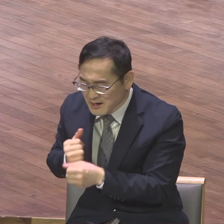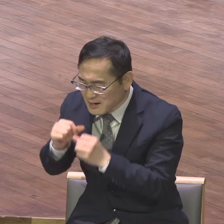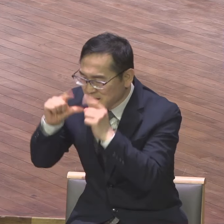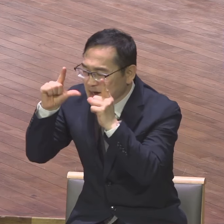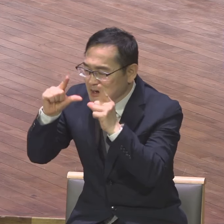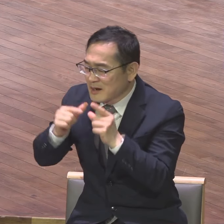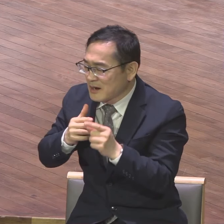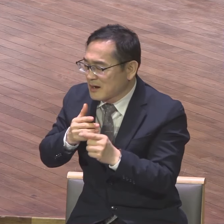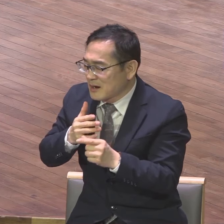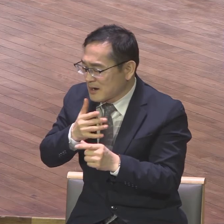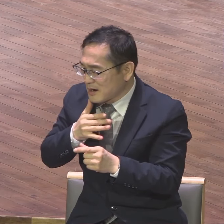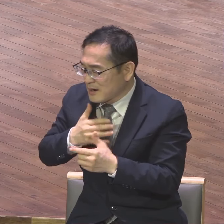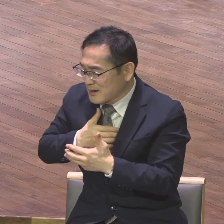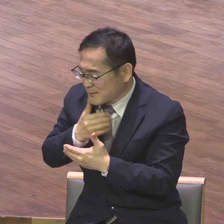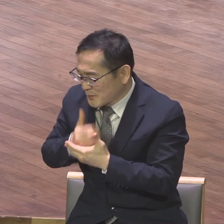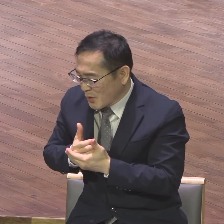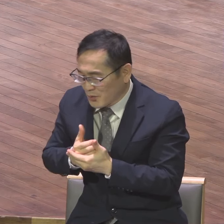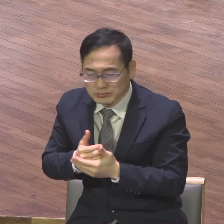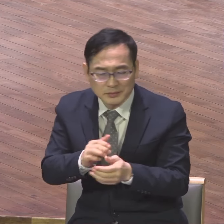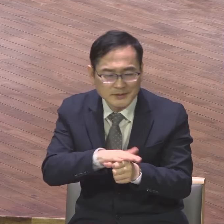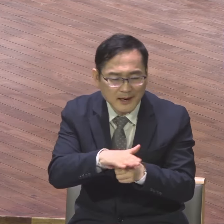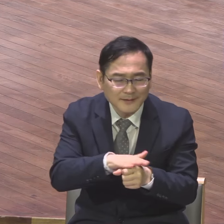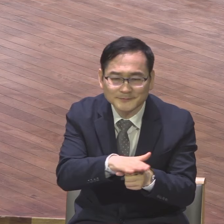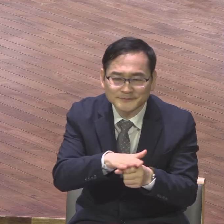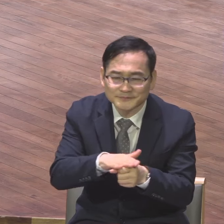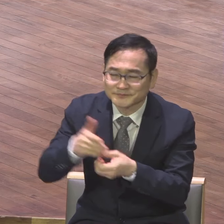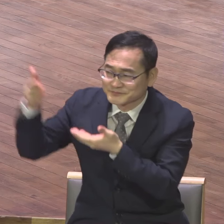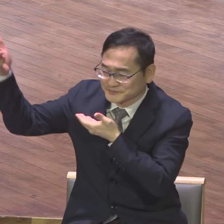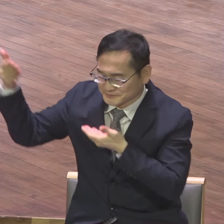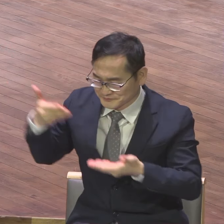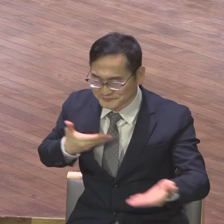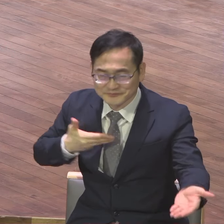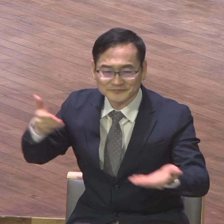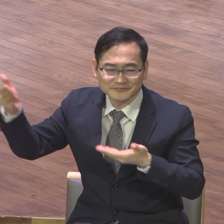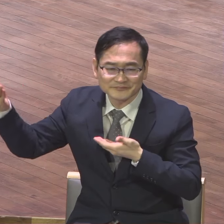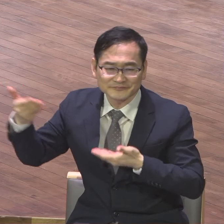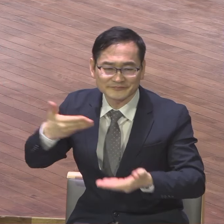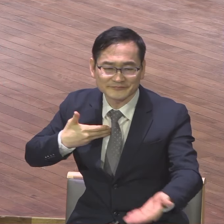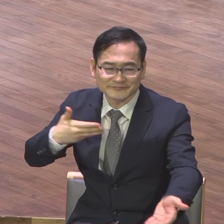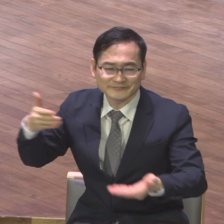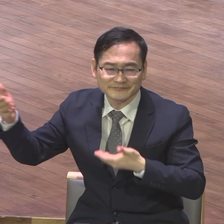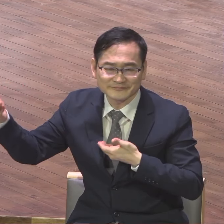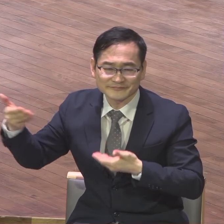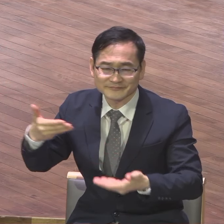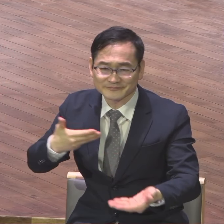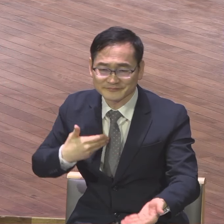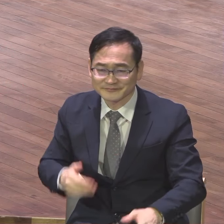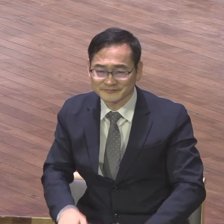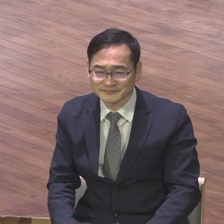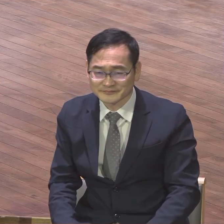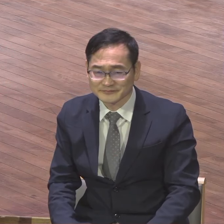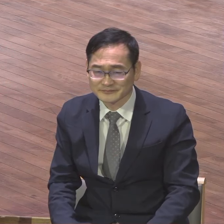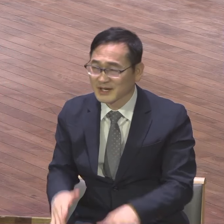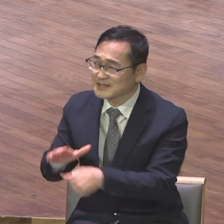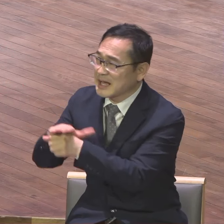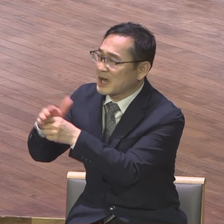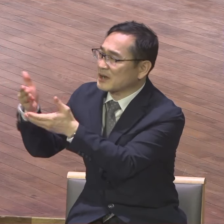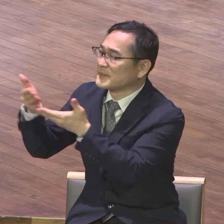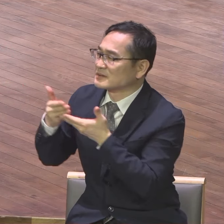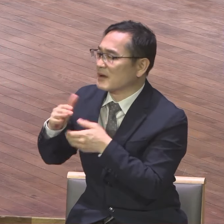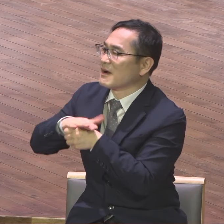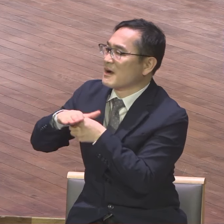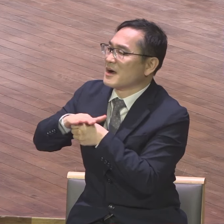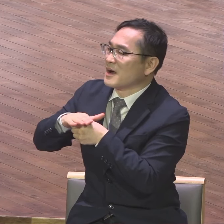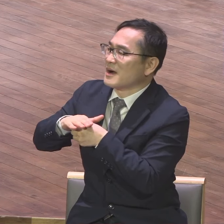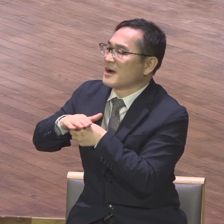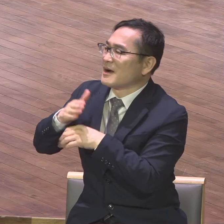실천해요. 사람을 이렇게 미워하고 막 저주하고 비판하고 그래 안 해요. 그래 안 합니다. 사람